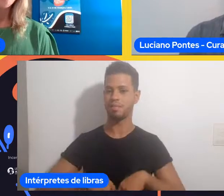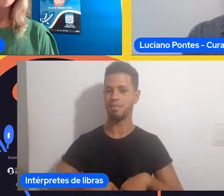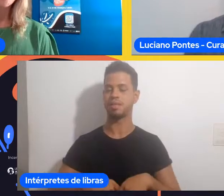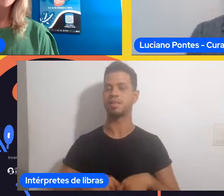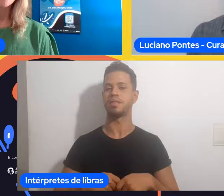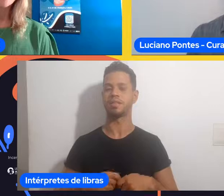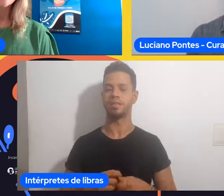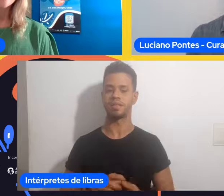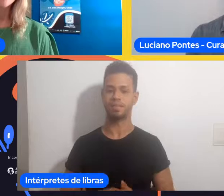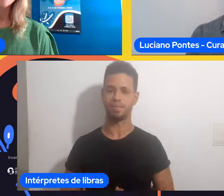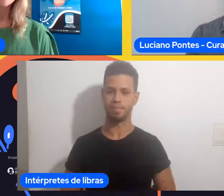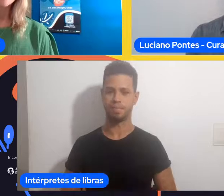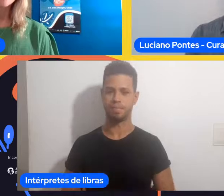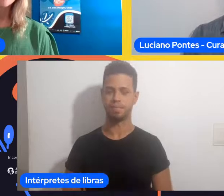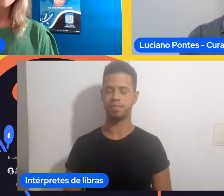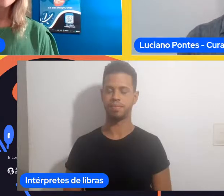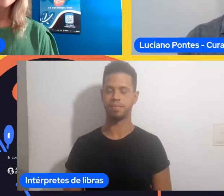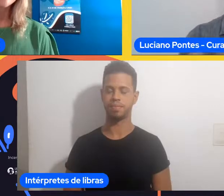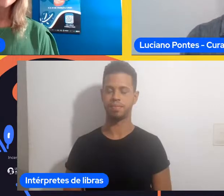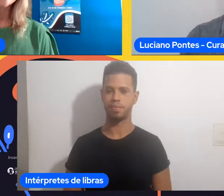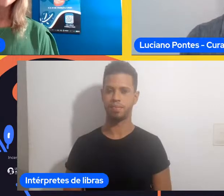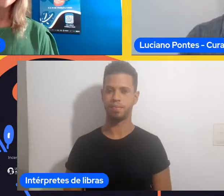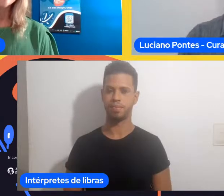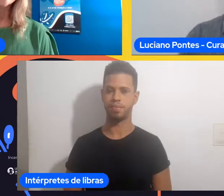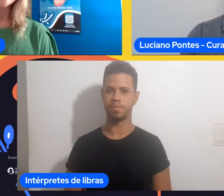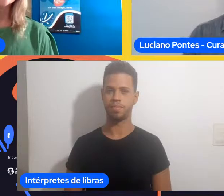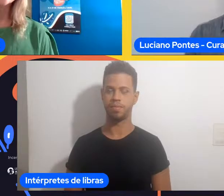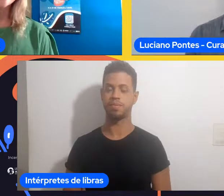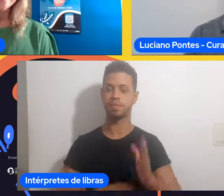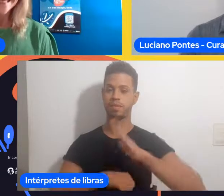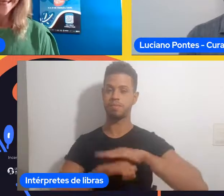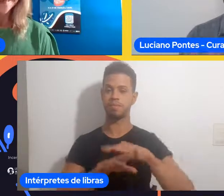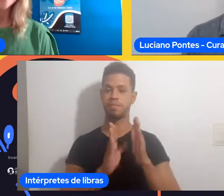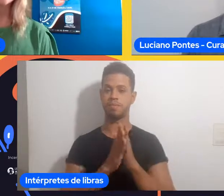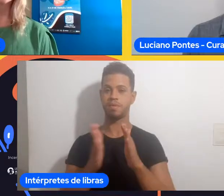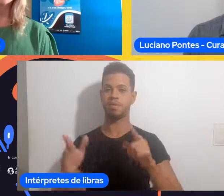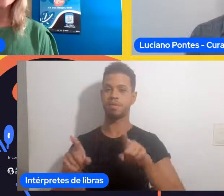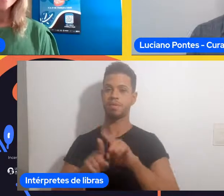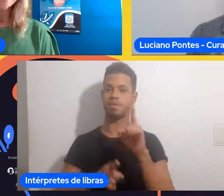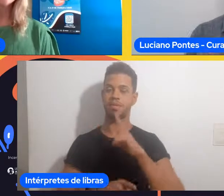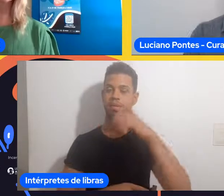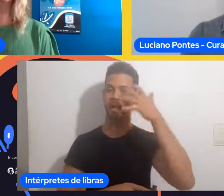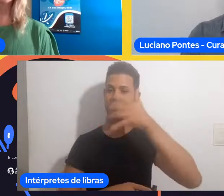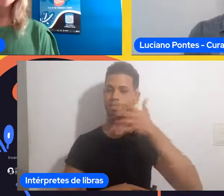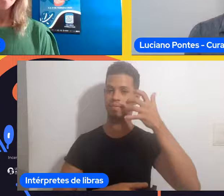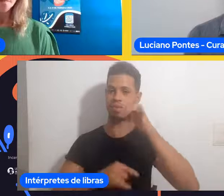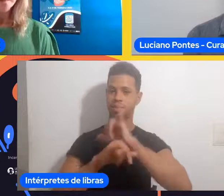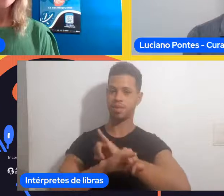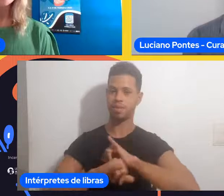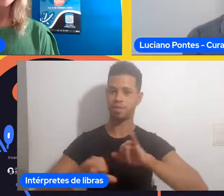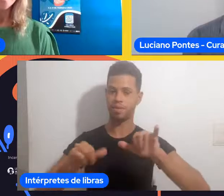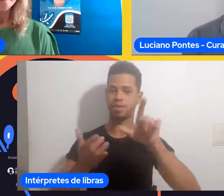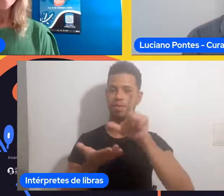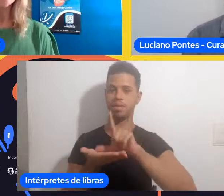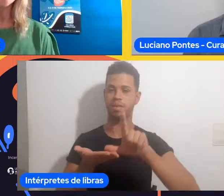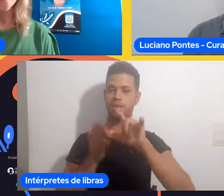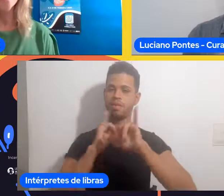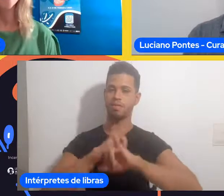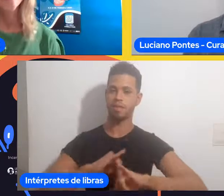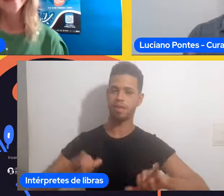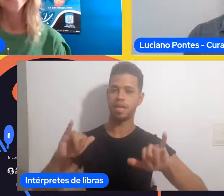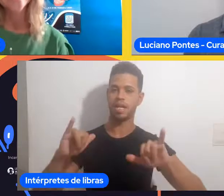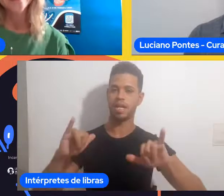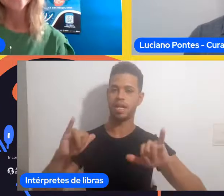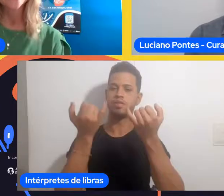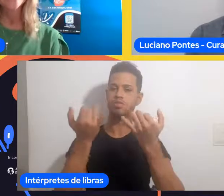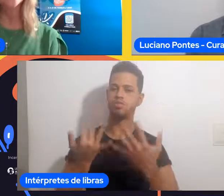potencializador desses momentos também, né? Você levou música, lançamento de livro nesse espaço. Queria que você contasse um pouquinho o que é